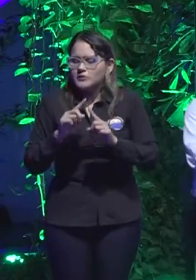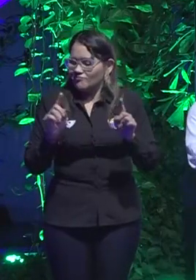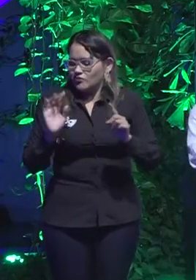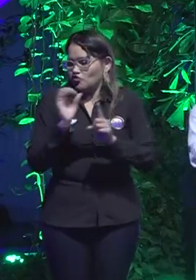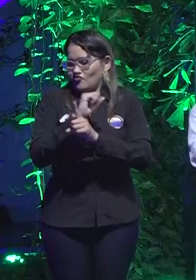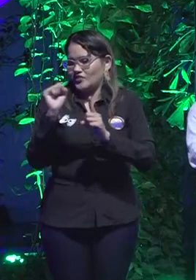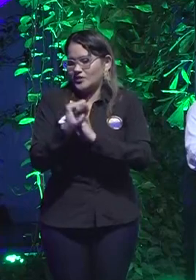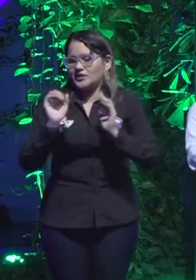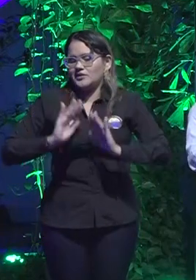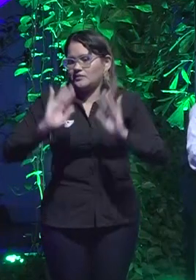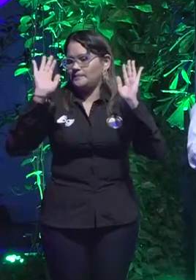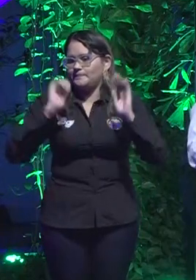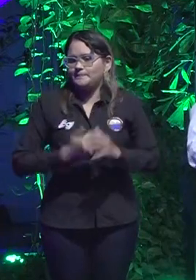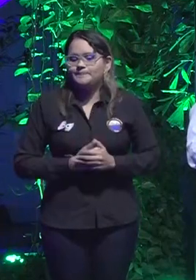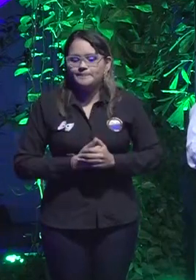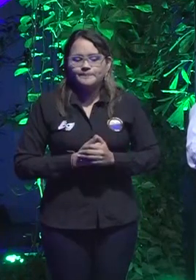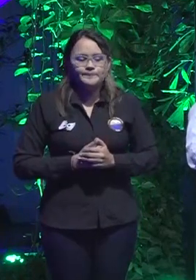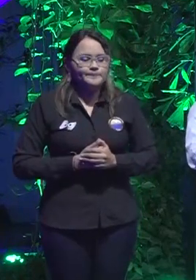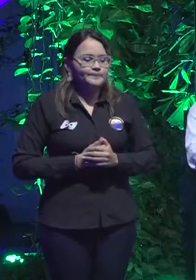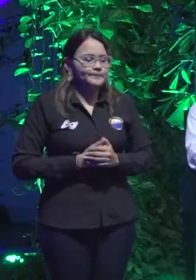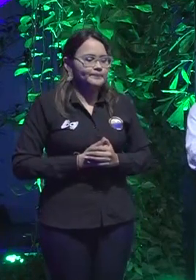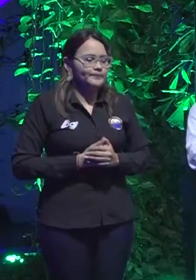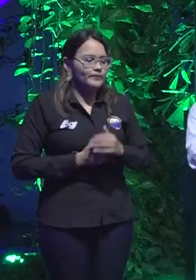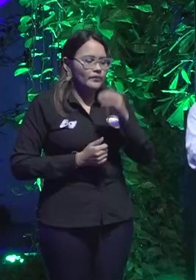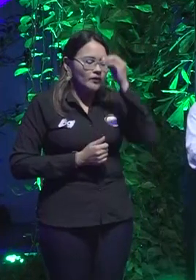sociedad. Sigamos.